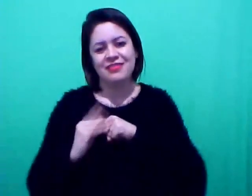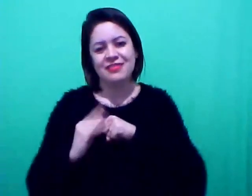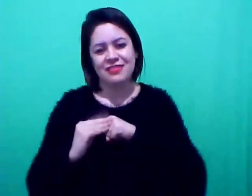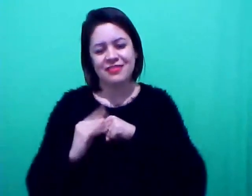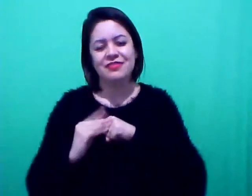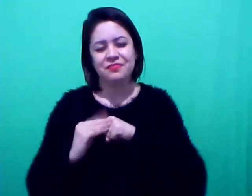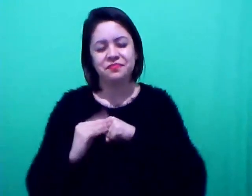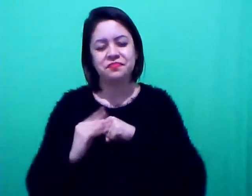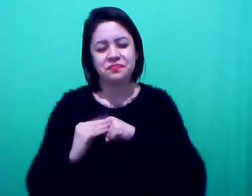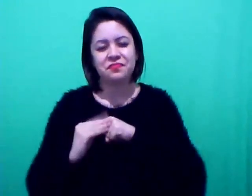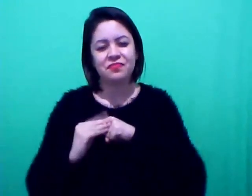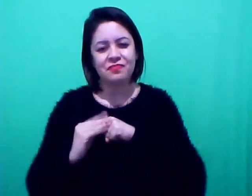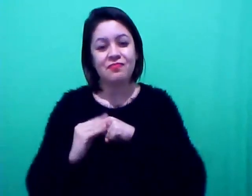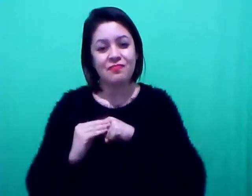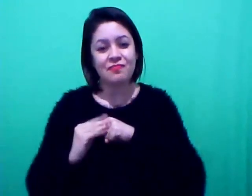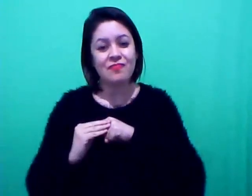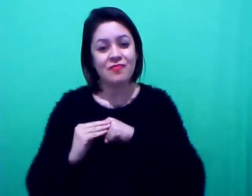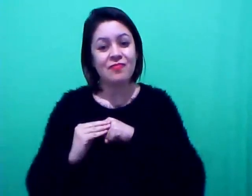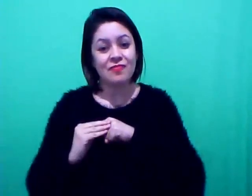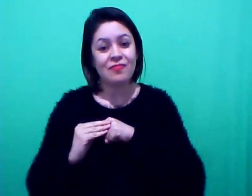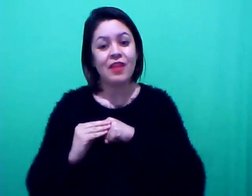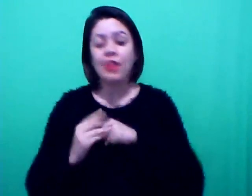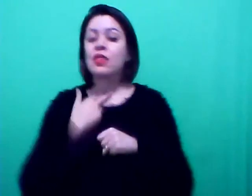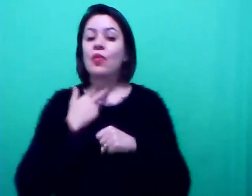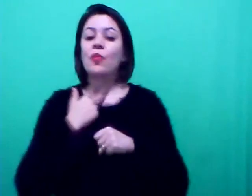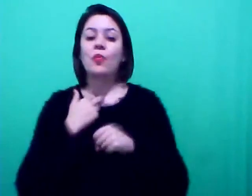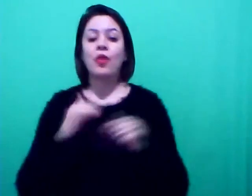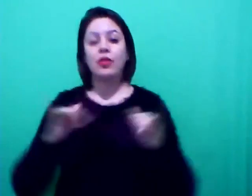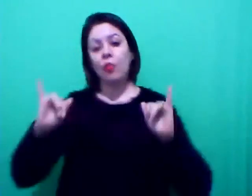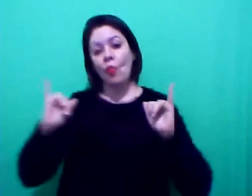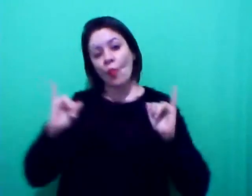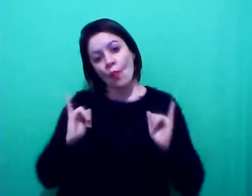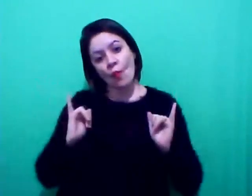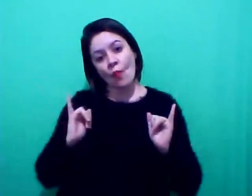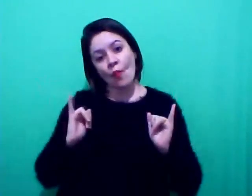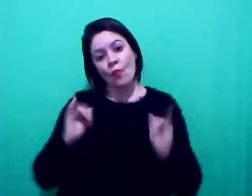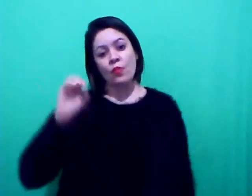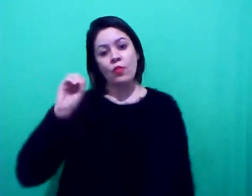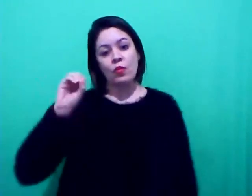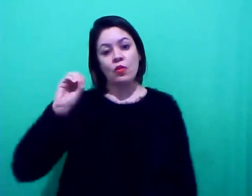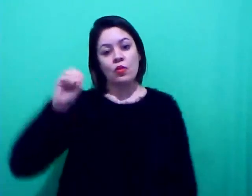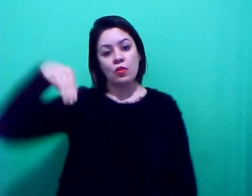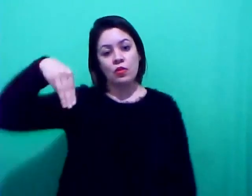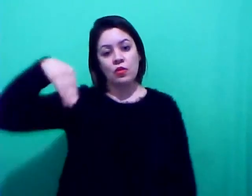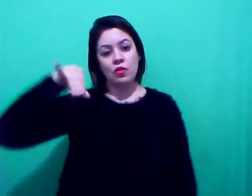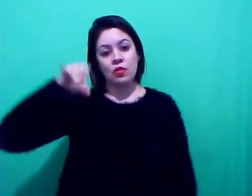conhecimento agora. Nós não podemos estacionar no